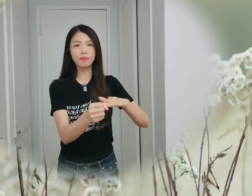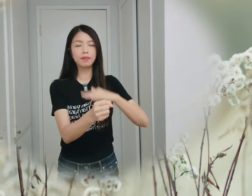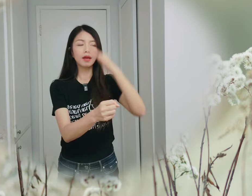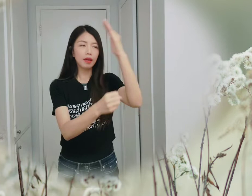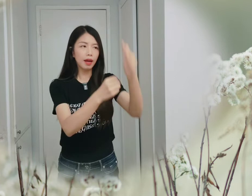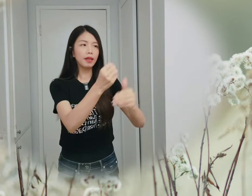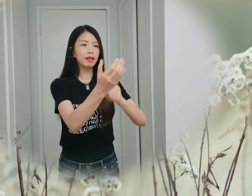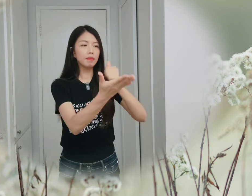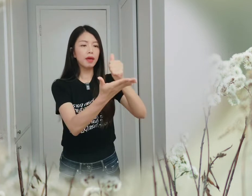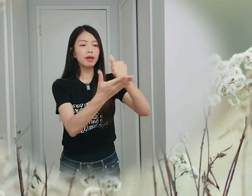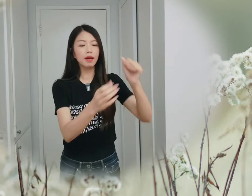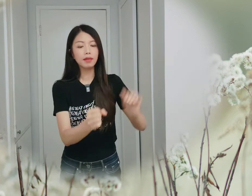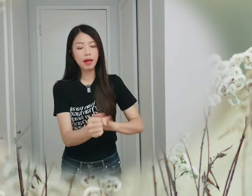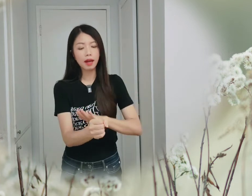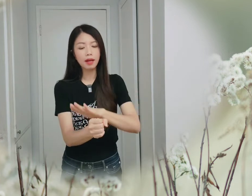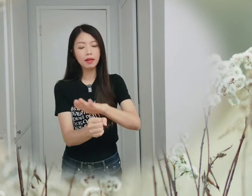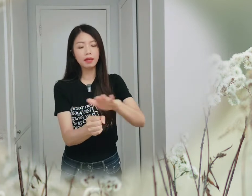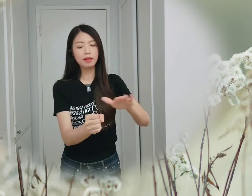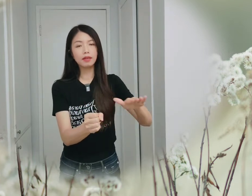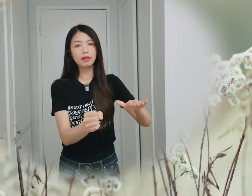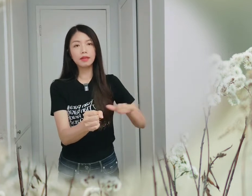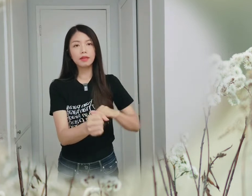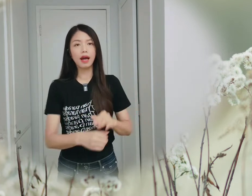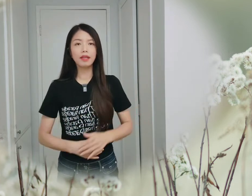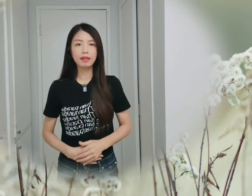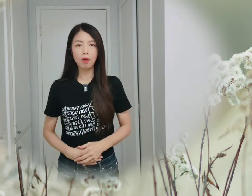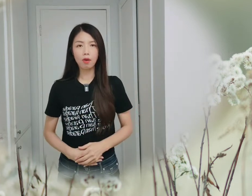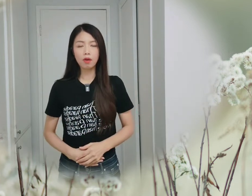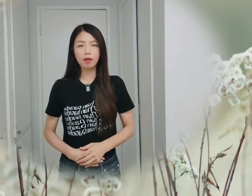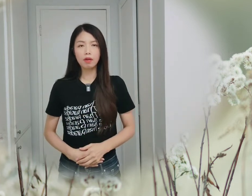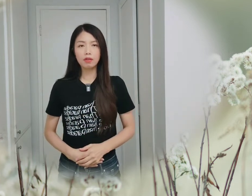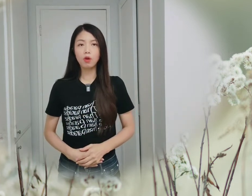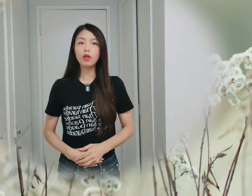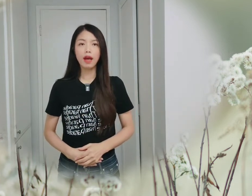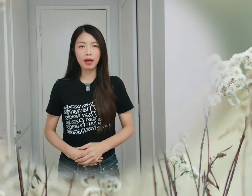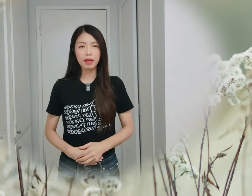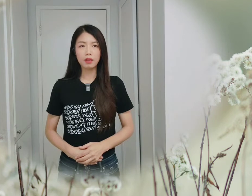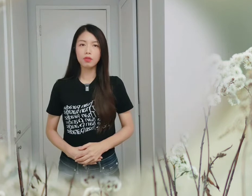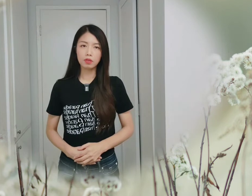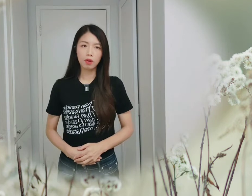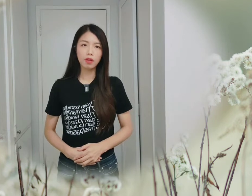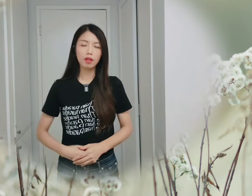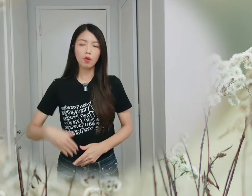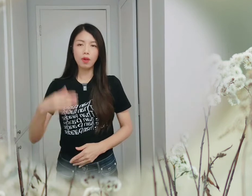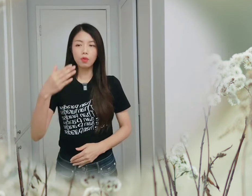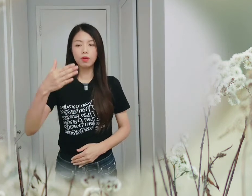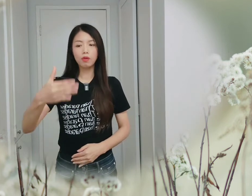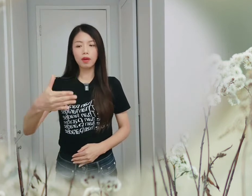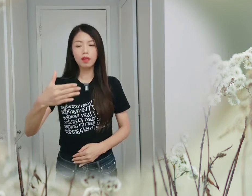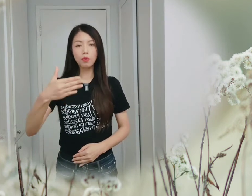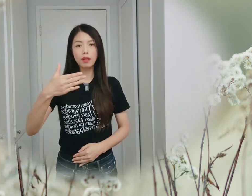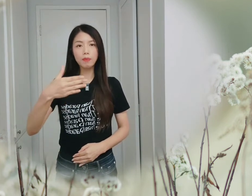됩니다. 하나님의 사랑 안에서 어디 안에 이런 뜻의 수어는